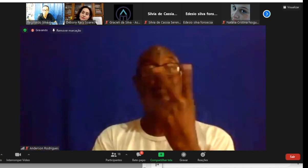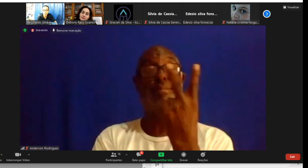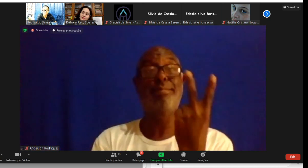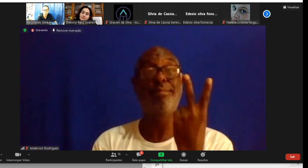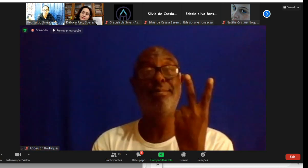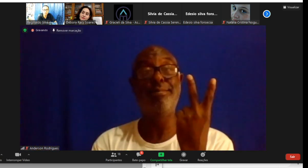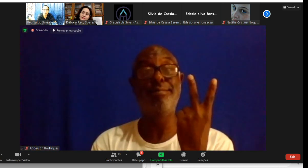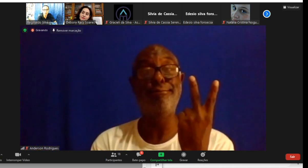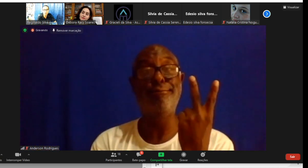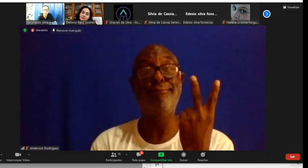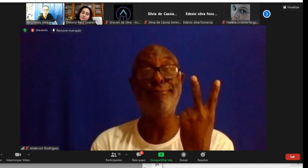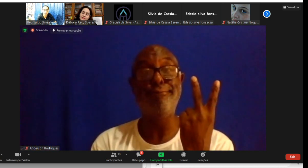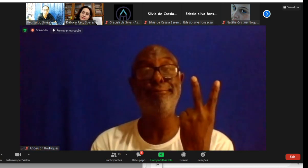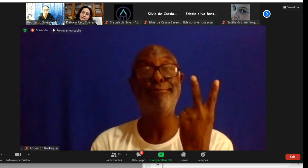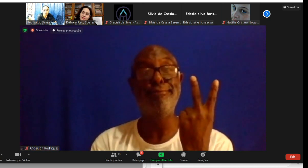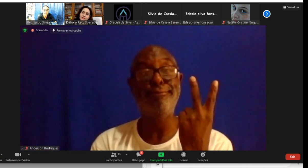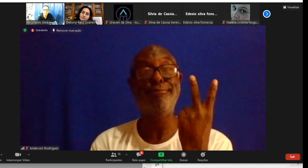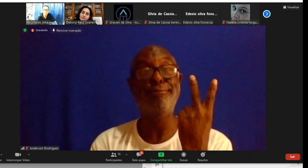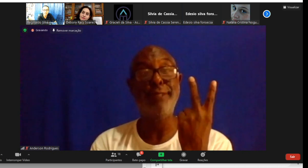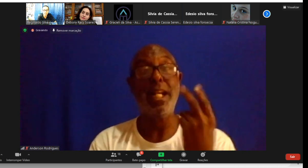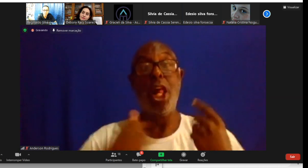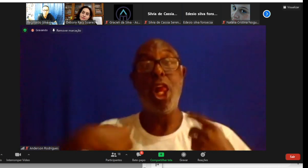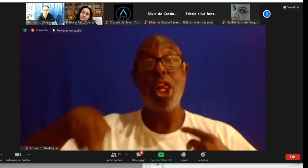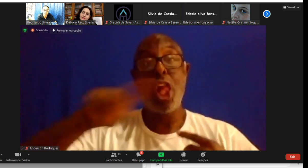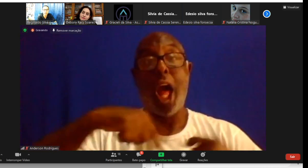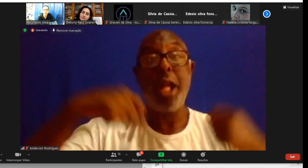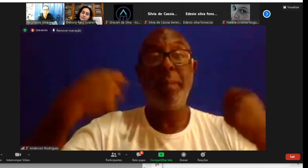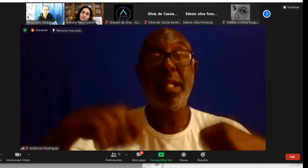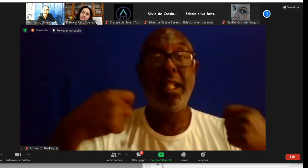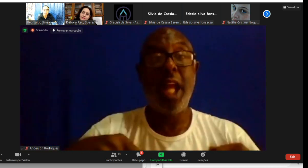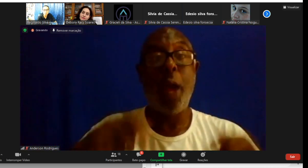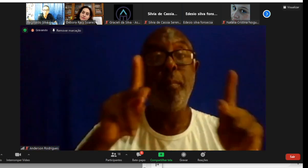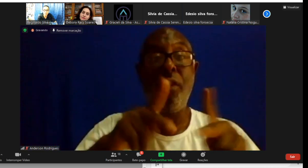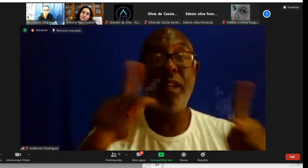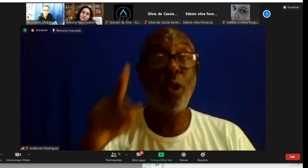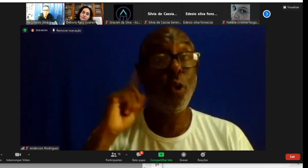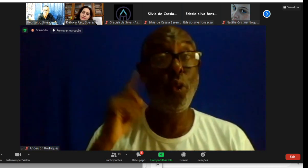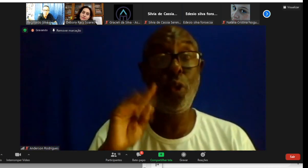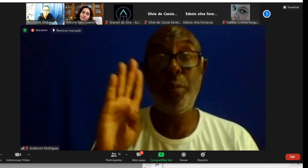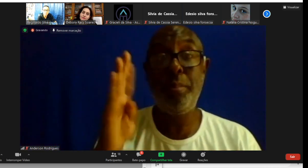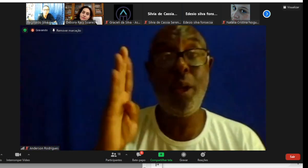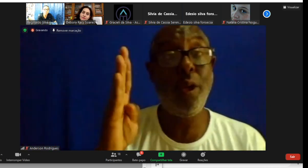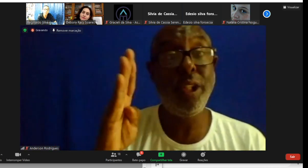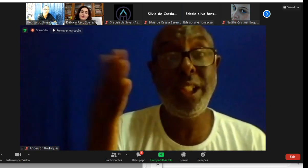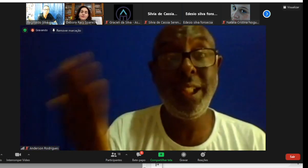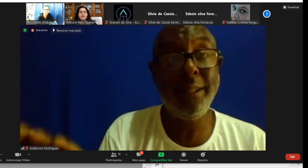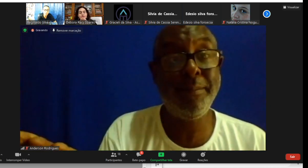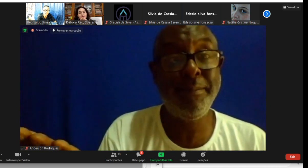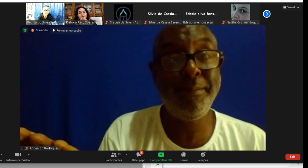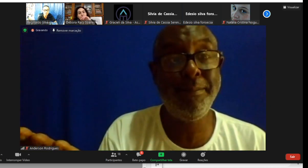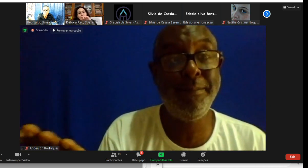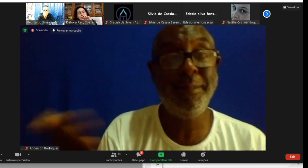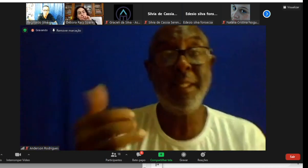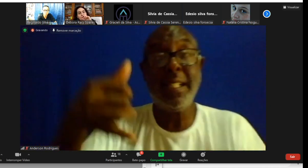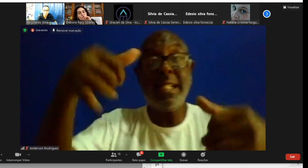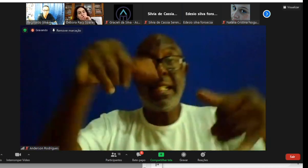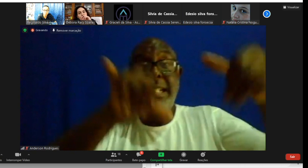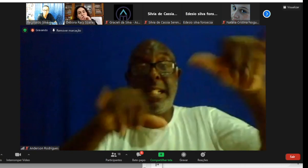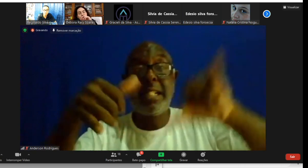nós aprendemos isso tudo nas licenciaturas, na pedagogia bilíngue e no Letras